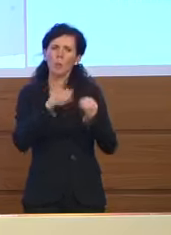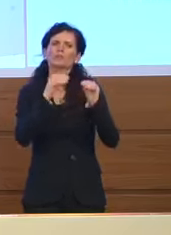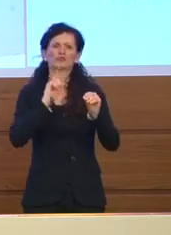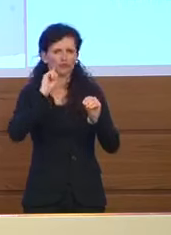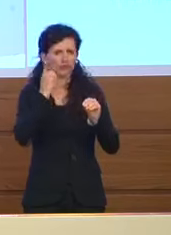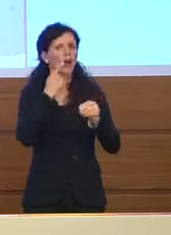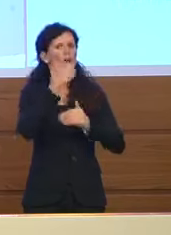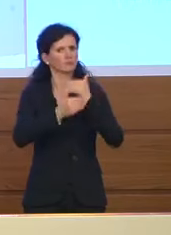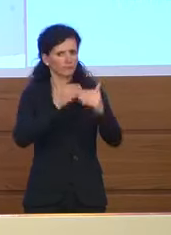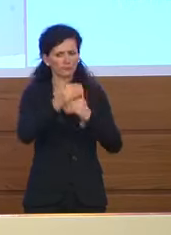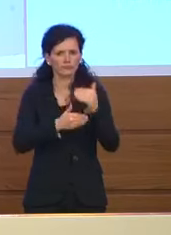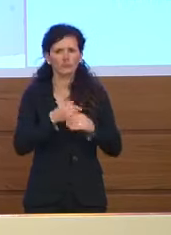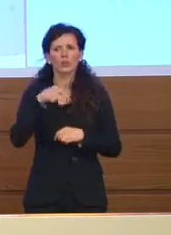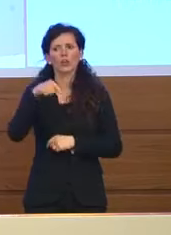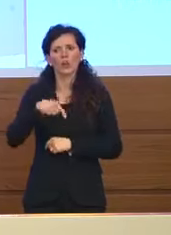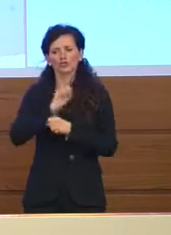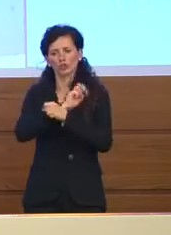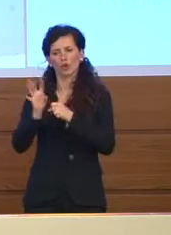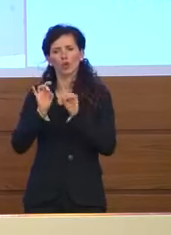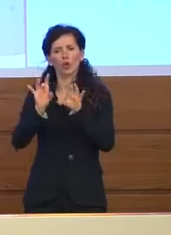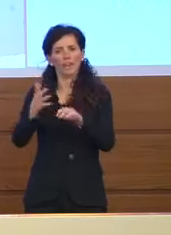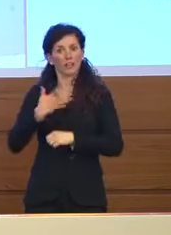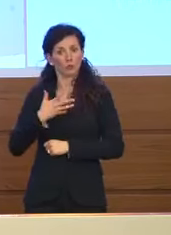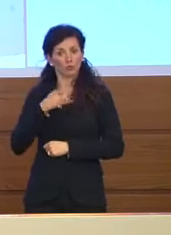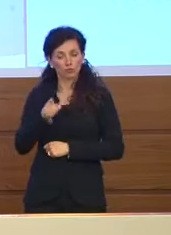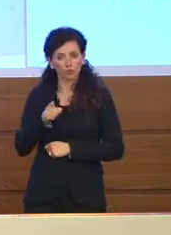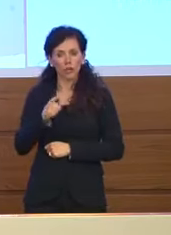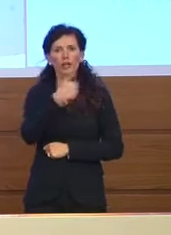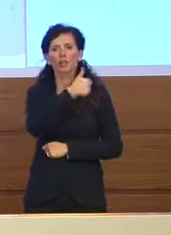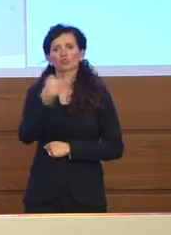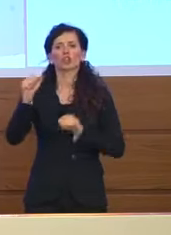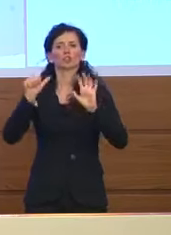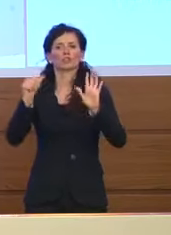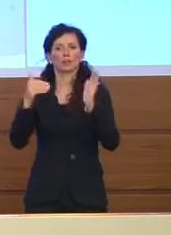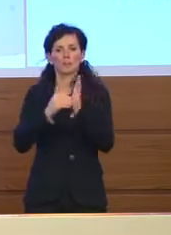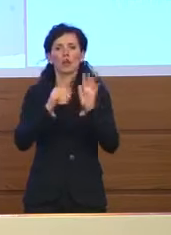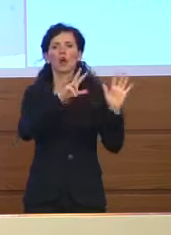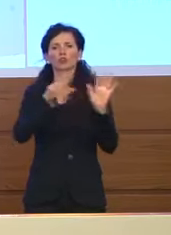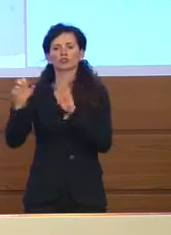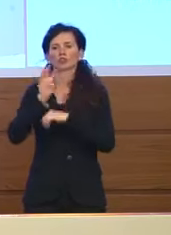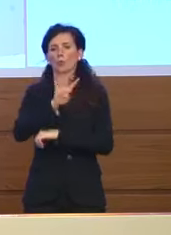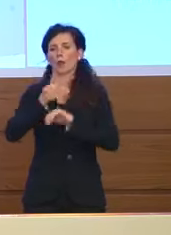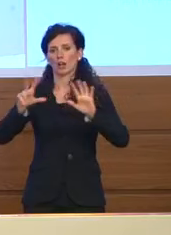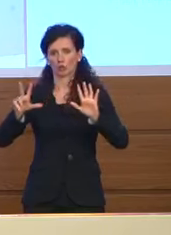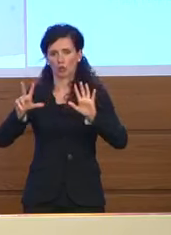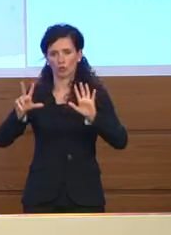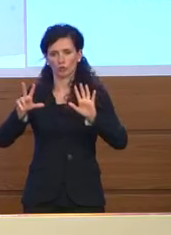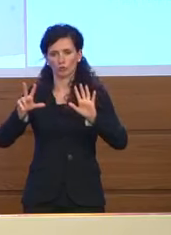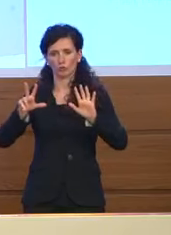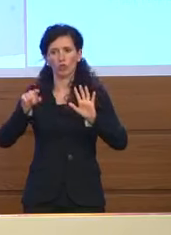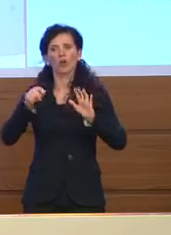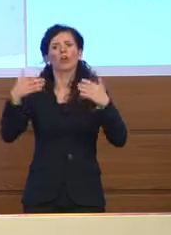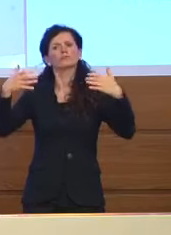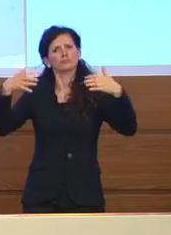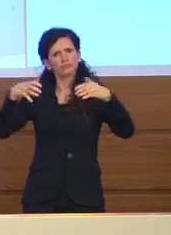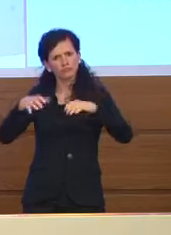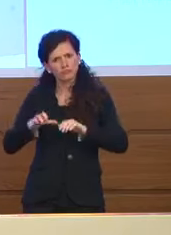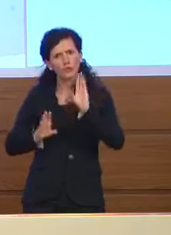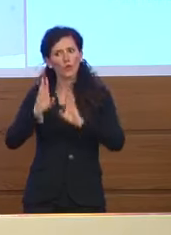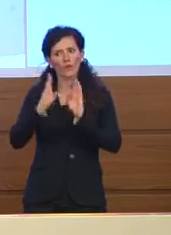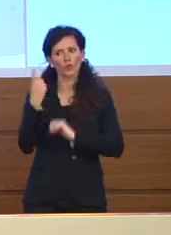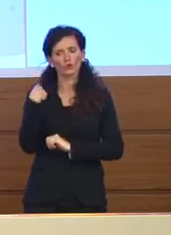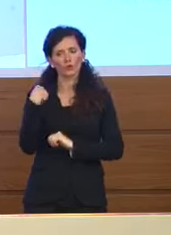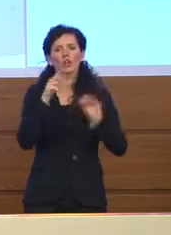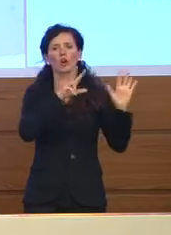ad oggi infatti il totale delle persone attualmente positive di 100 6.848 con un calo rispetto a ieri di